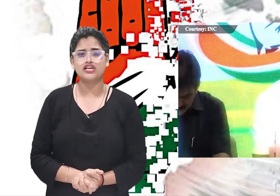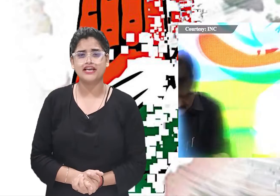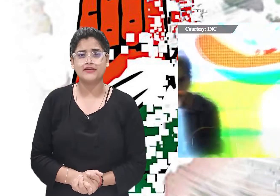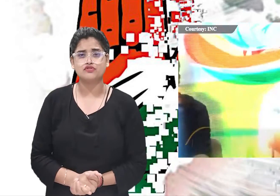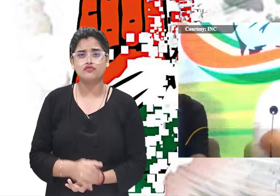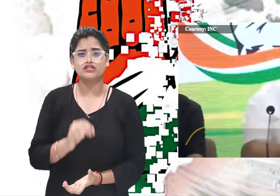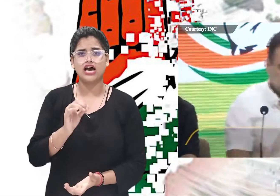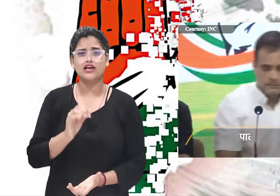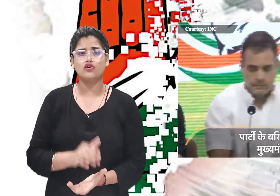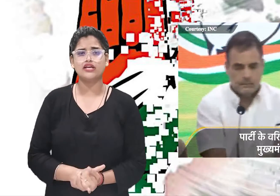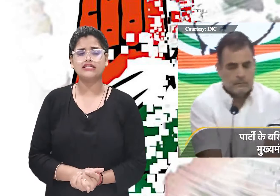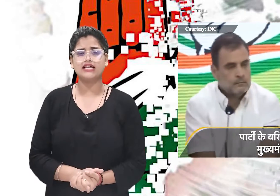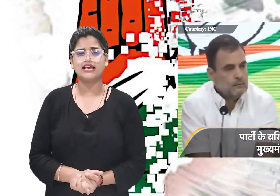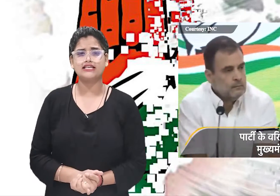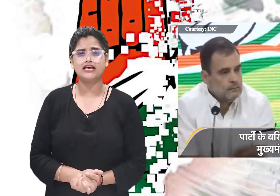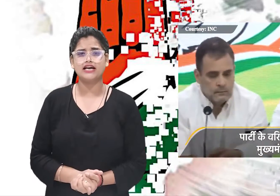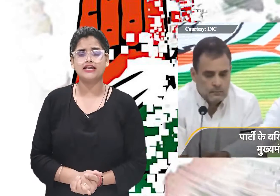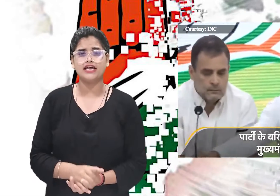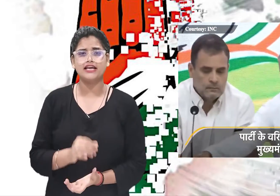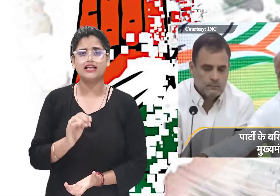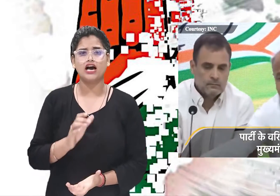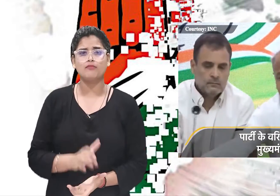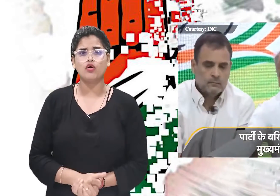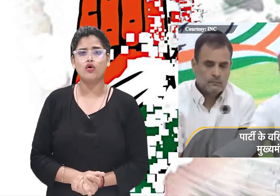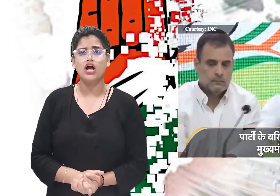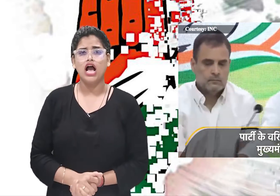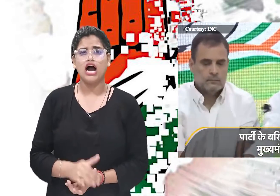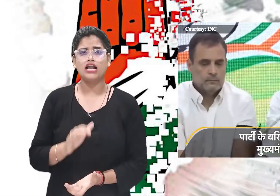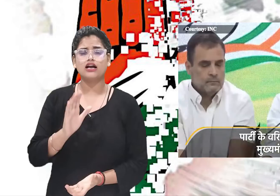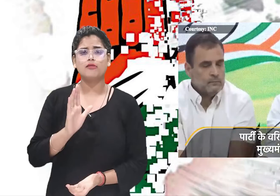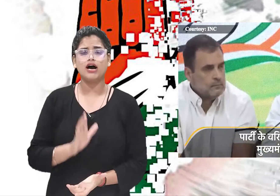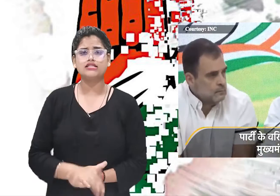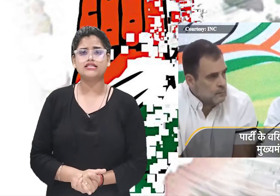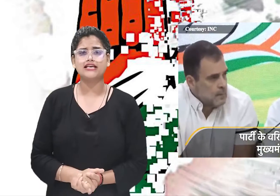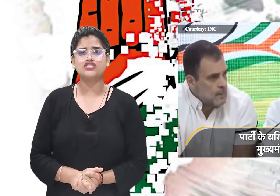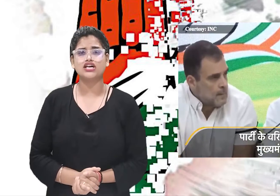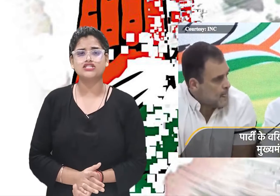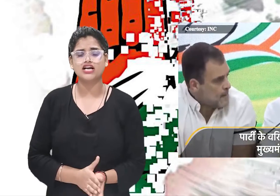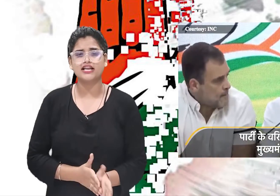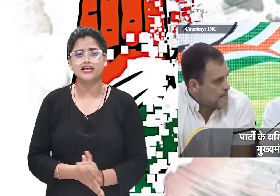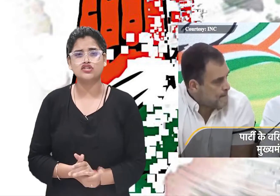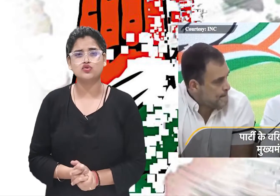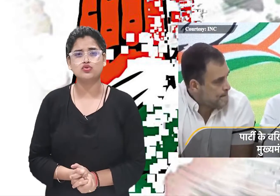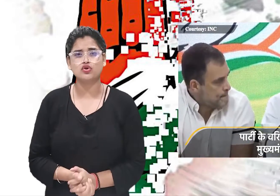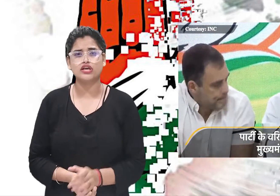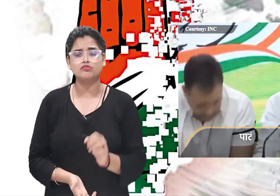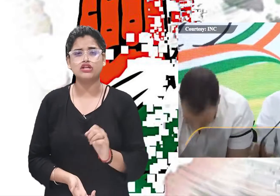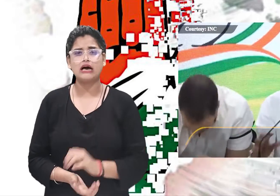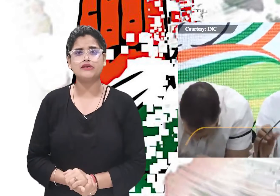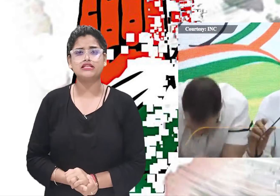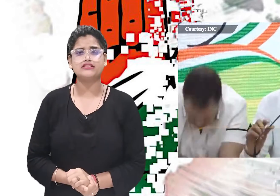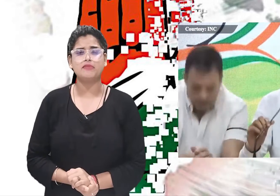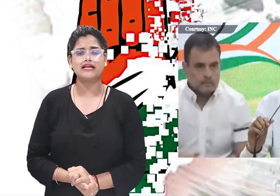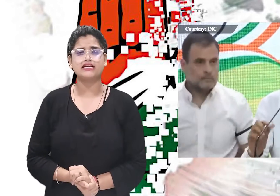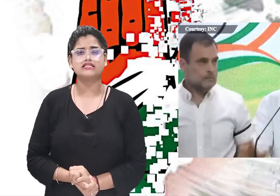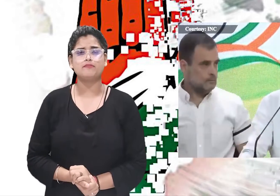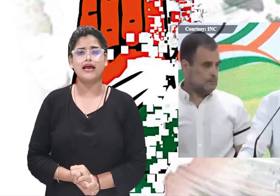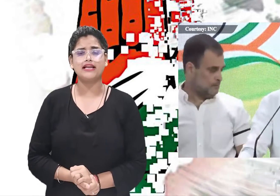पहुंचेंगे जो विधायकों के तहत किए गए नए नाम को अल कमान से चर्चा करेंगे सूत्रों के मुताबिक इस बैठक से पहले